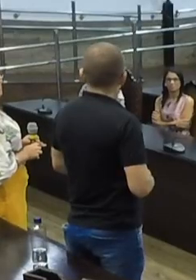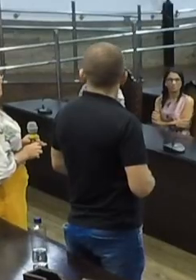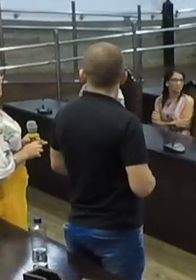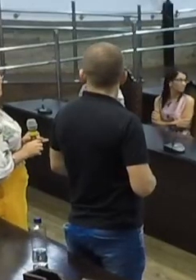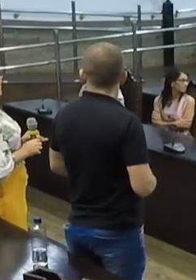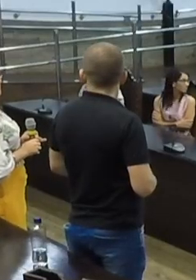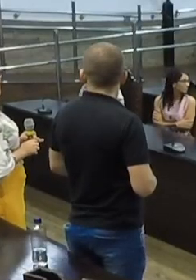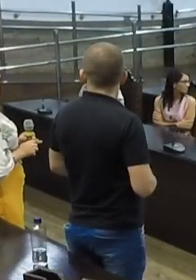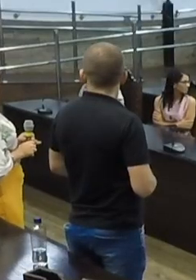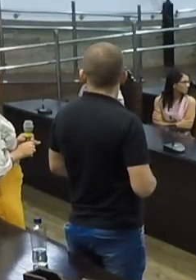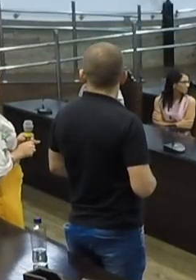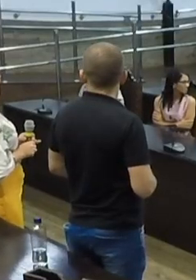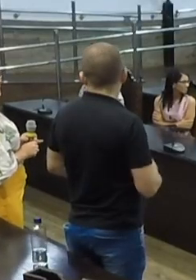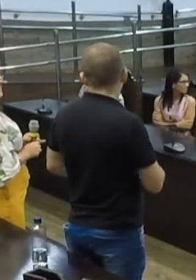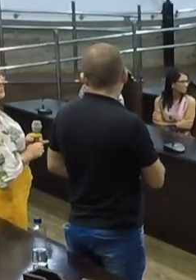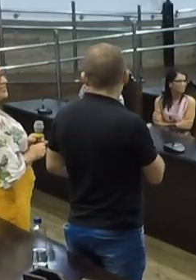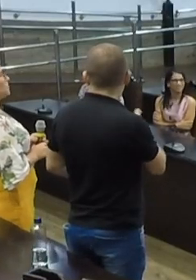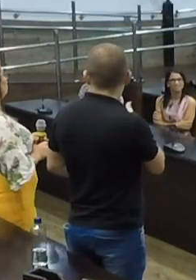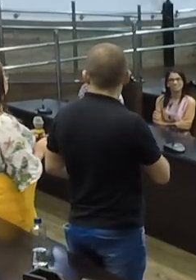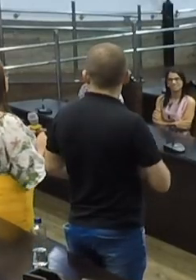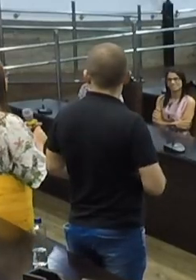Pedir para outra pessoa pedir um número.